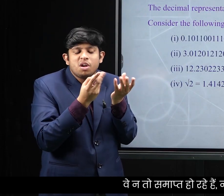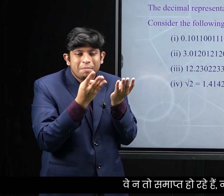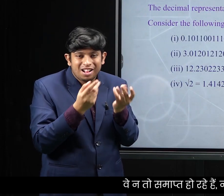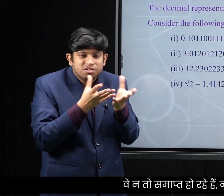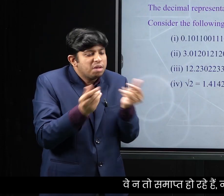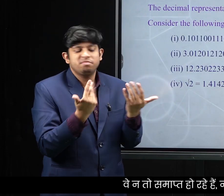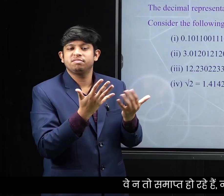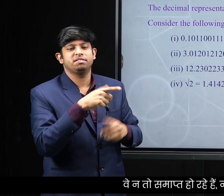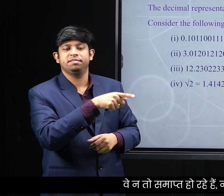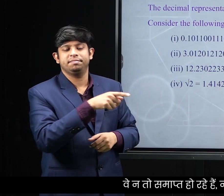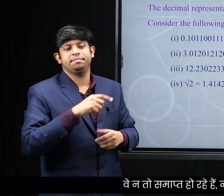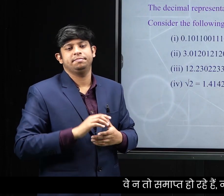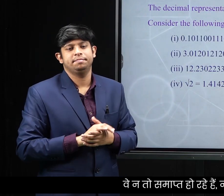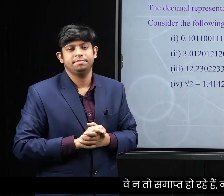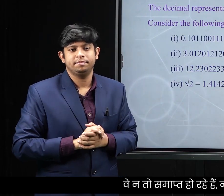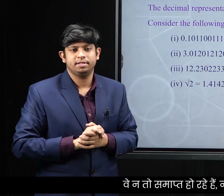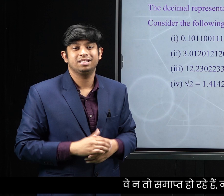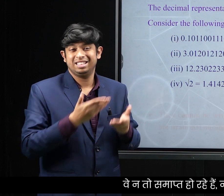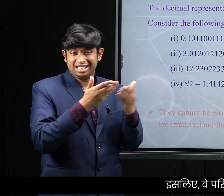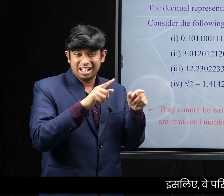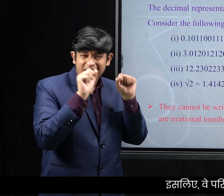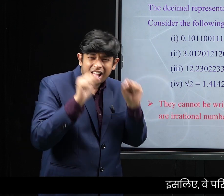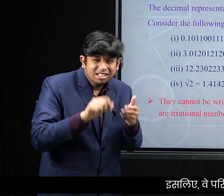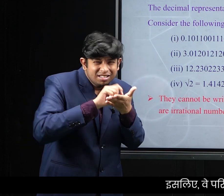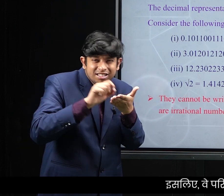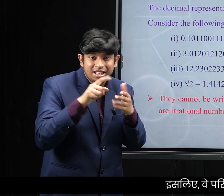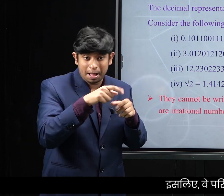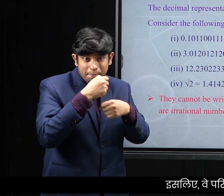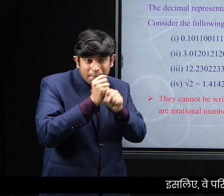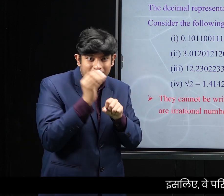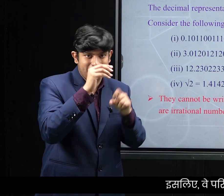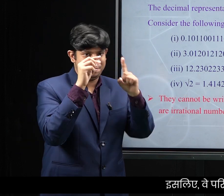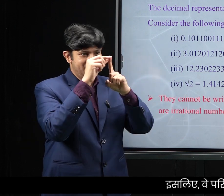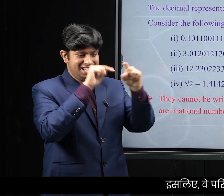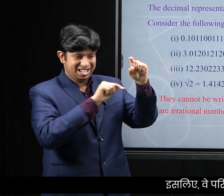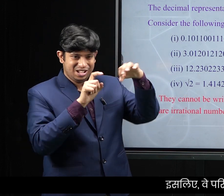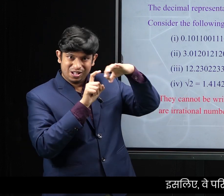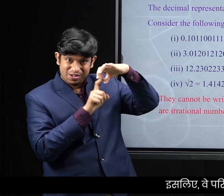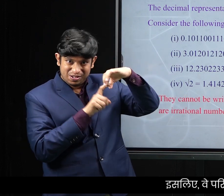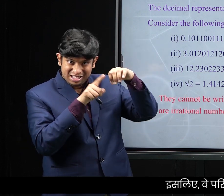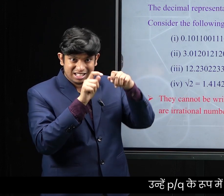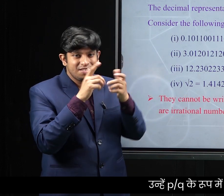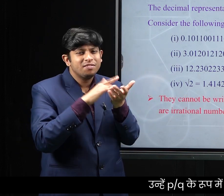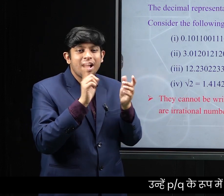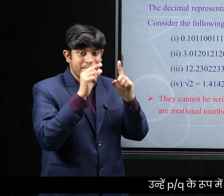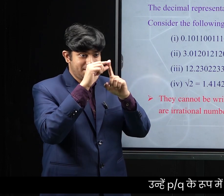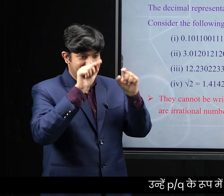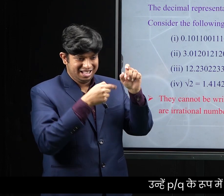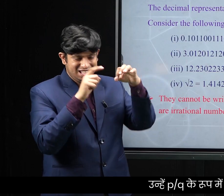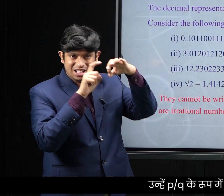रहे हैं, ना ही गैर समाप्त और आवर्ती हैं, इसलिए वे परिमेय संख्याएं नहीं हैं। उन्हें P by Q के रूप में नहीं लिखा